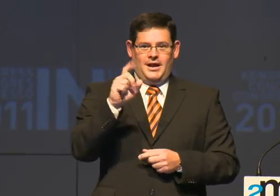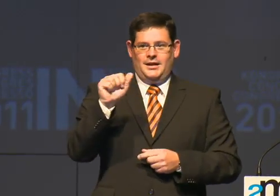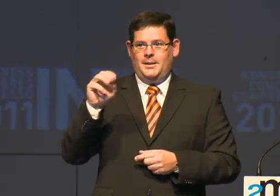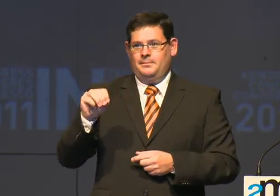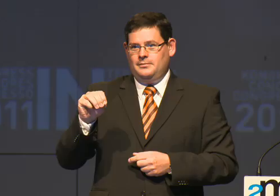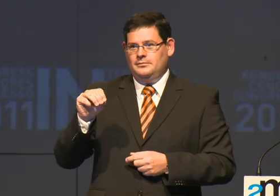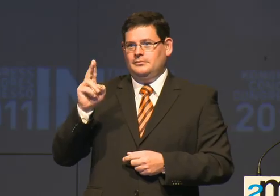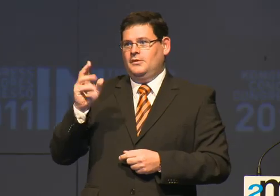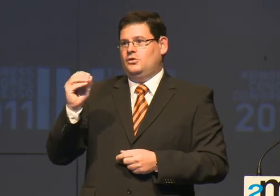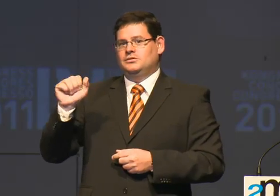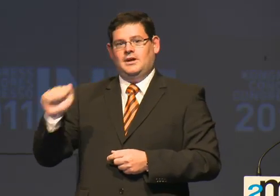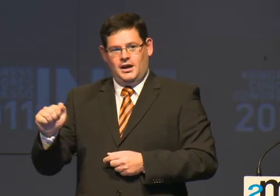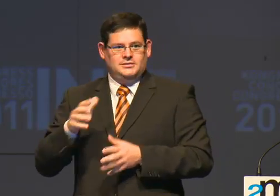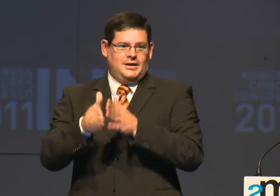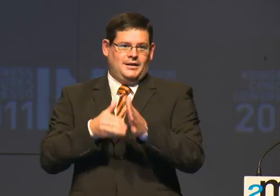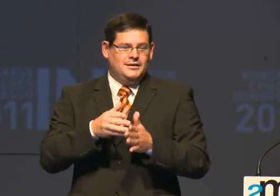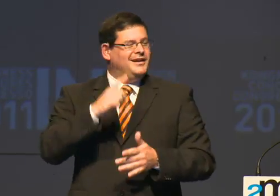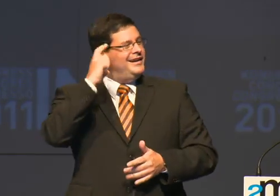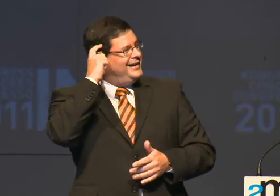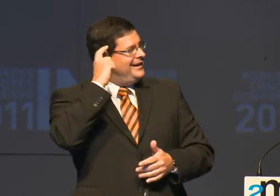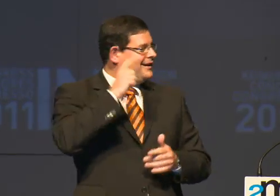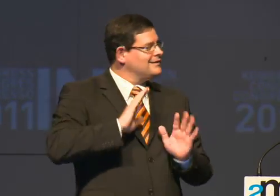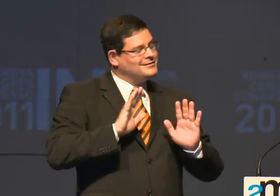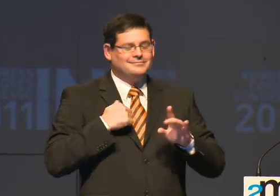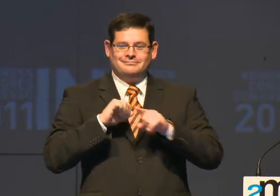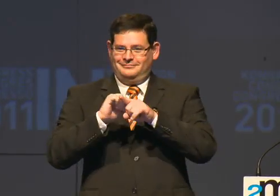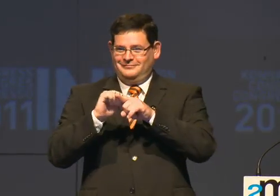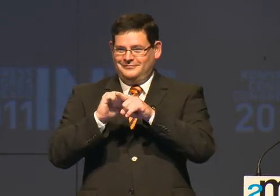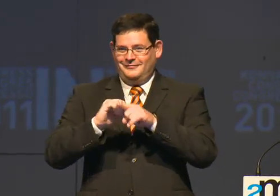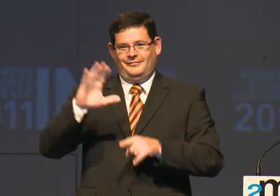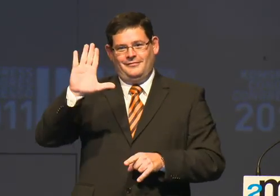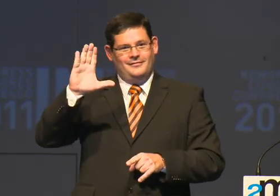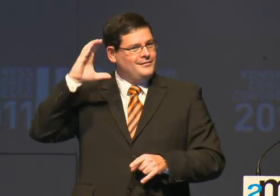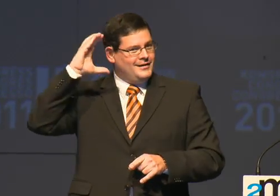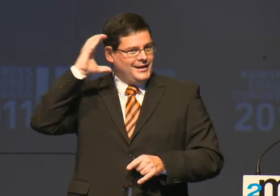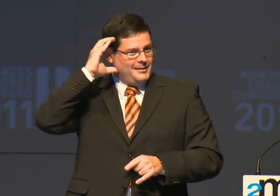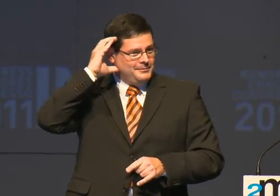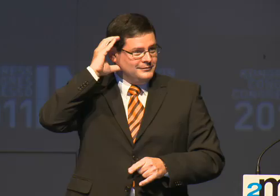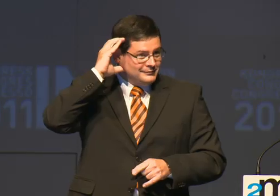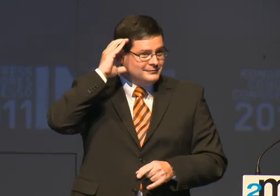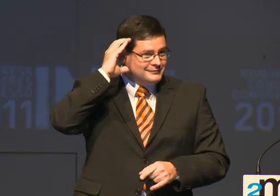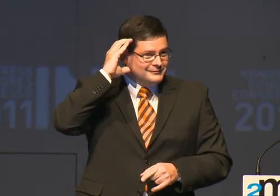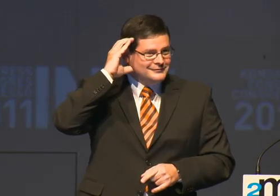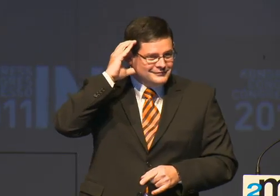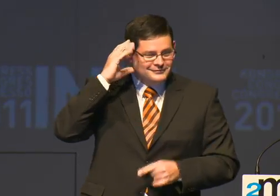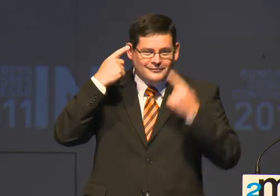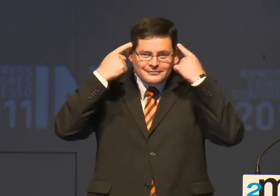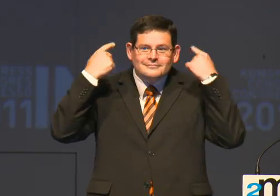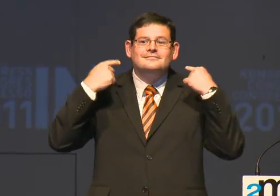C'est la toute première fois que je viens en Suisse. Donc, je m'appelle Adam Koza.